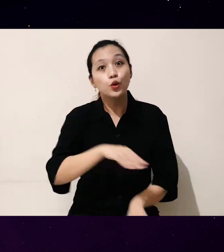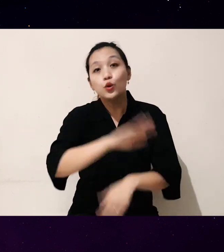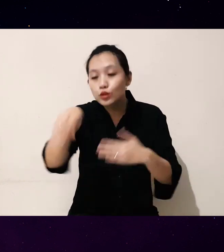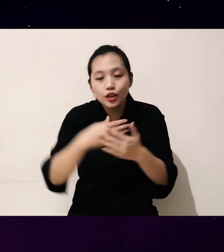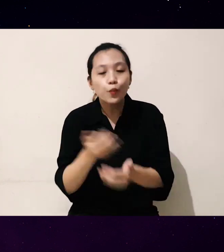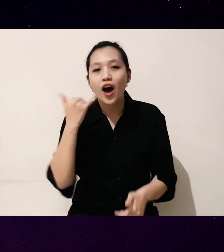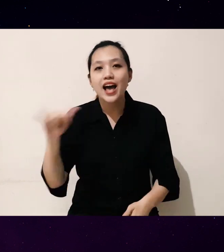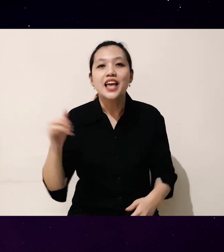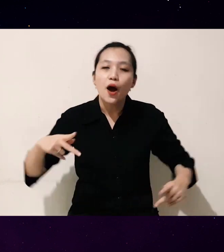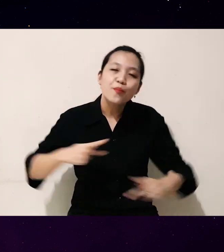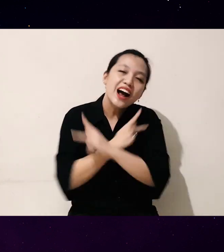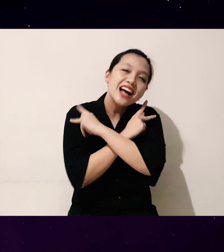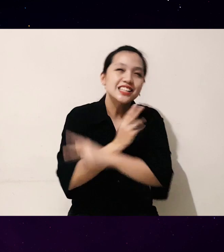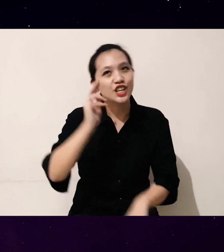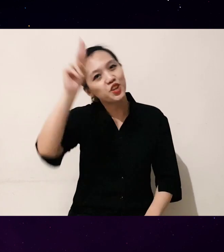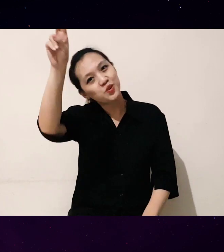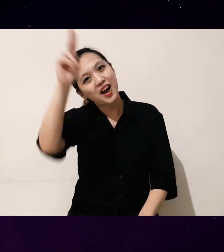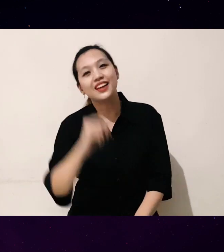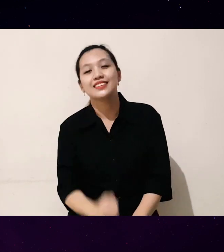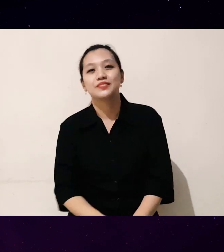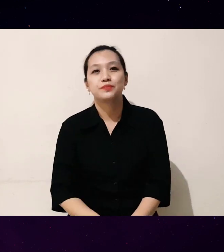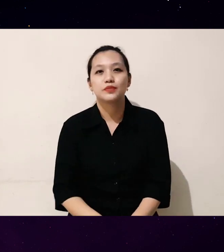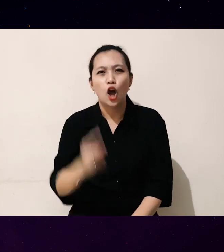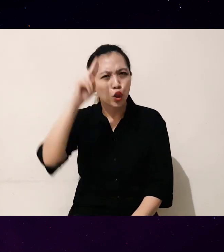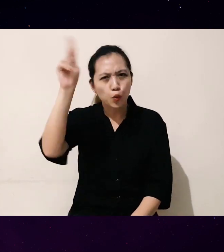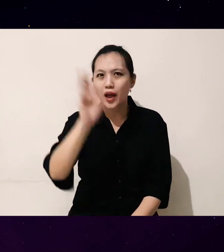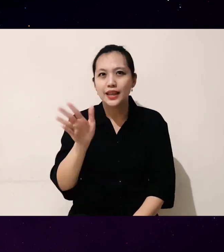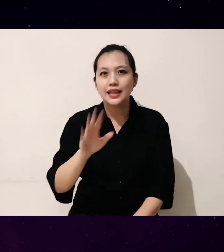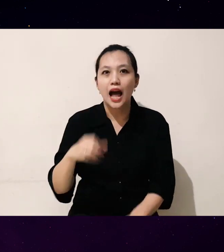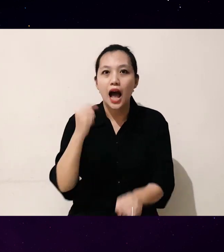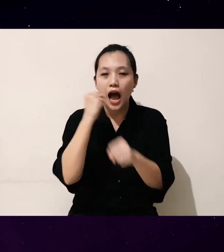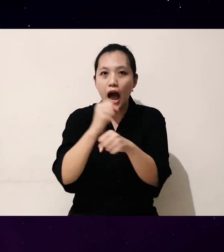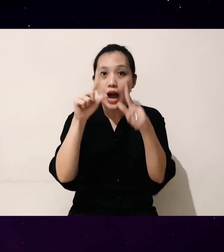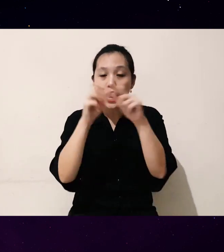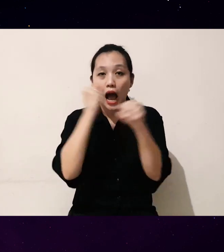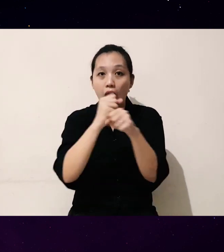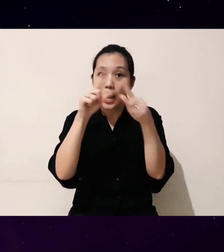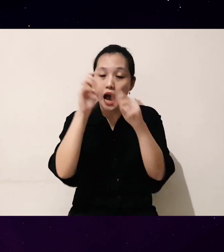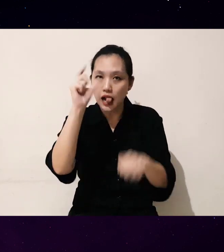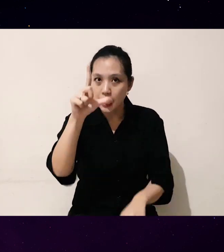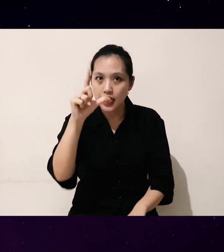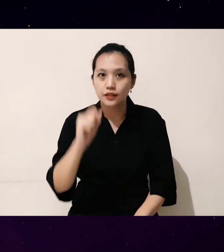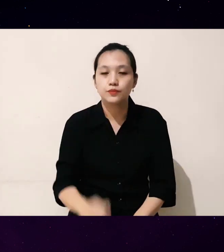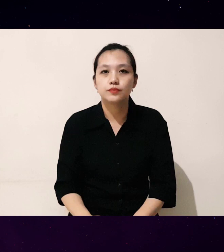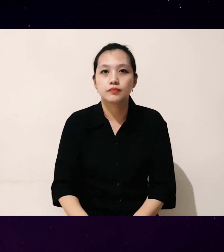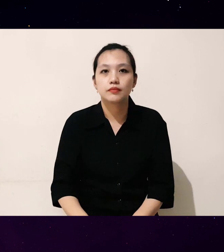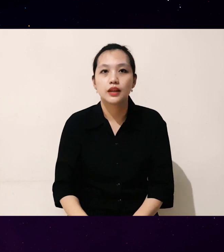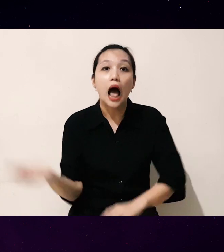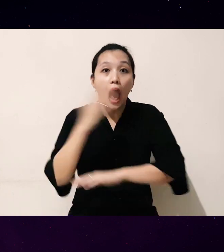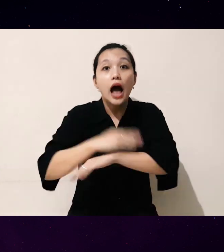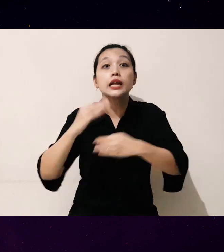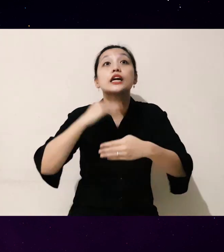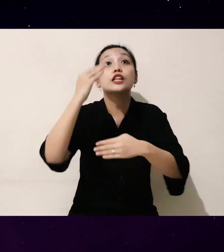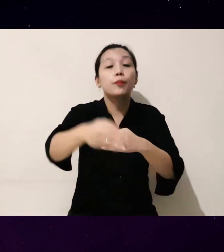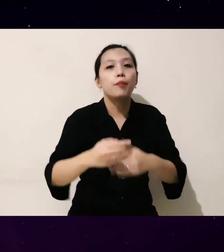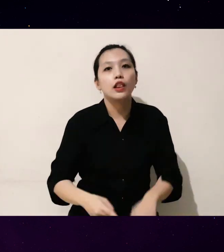memakainya untuk mendatangkan kebaikan bagi mereka yang mengasihi Dia. Hari ini, Tuhan